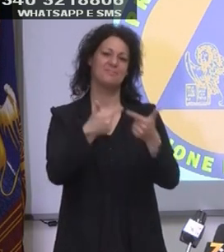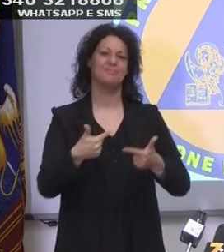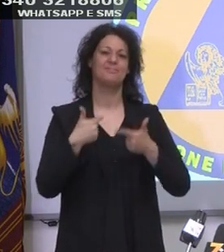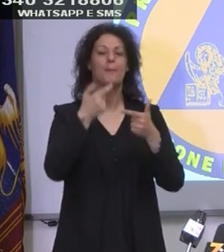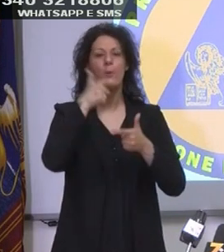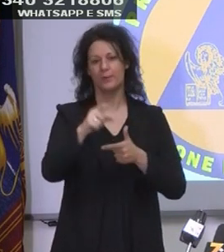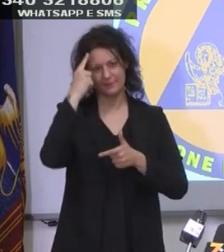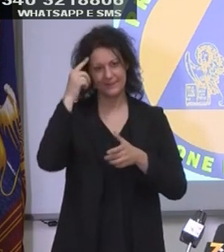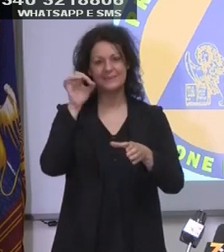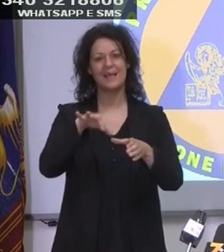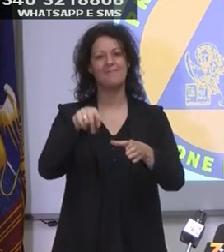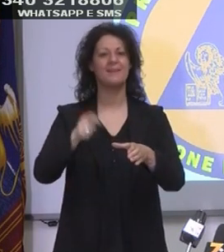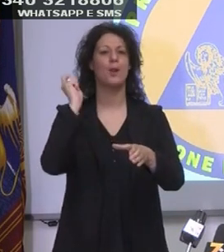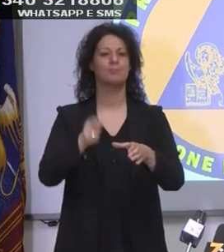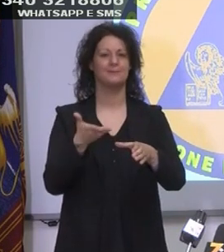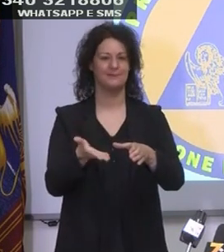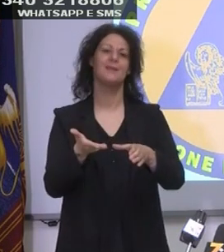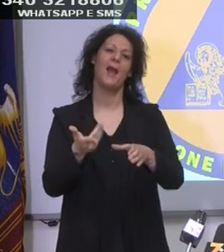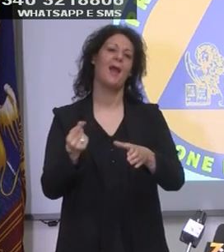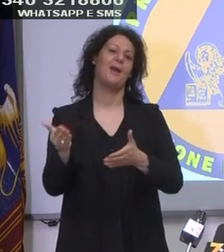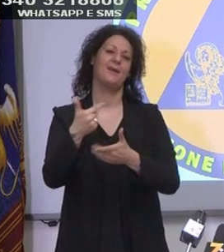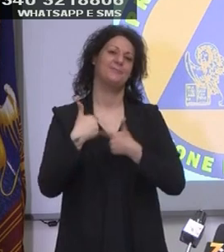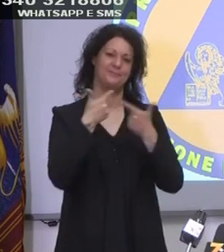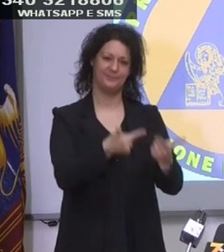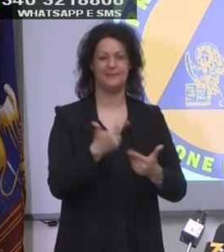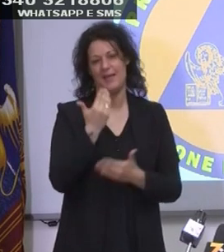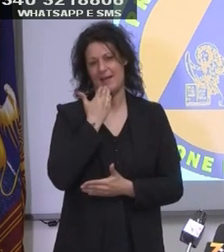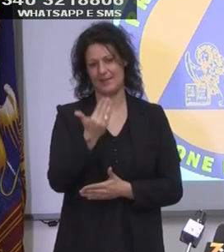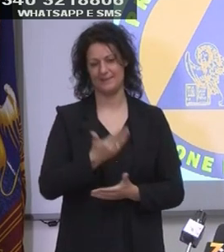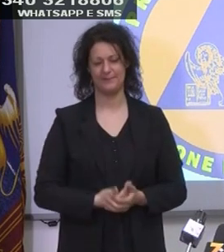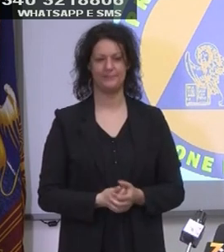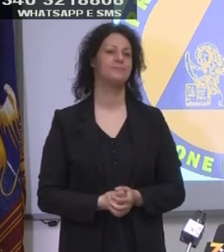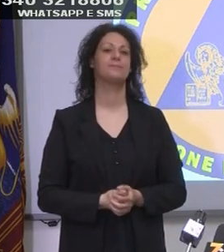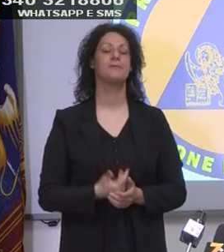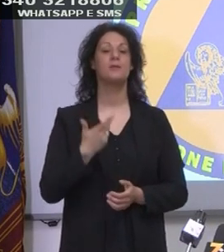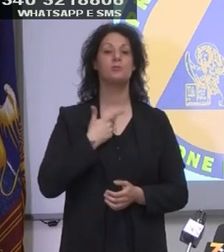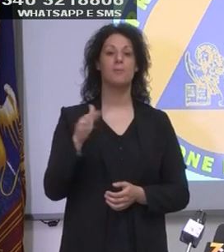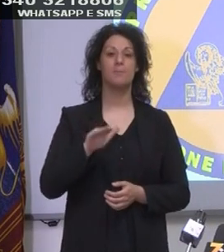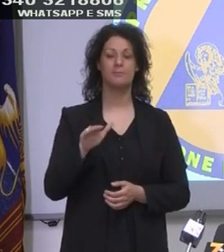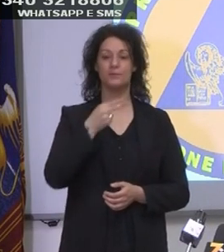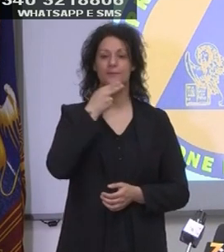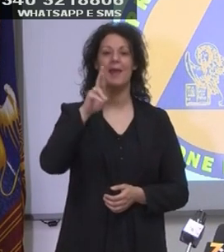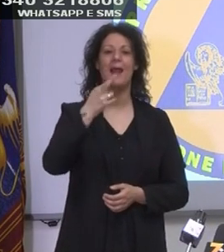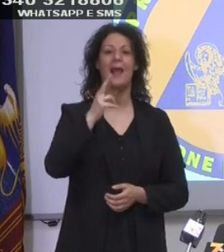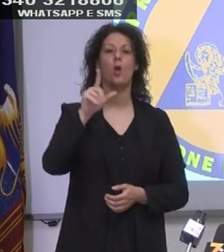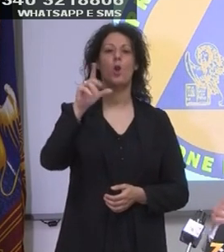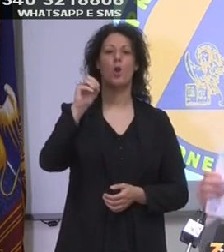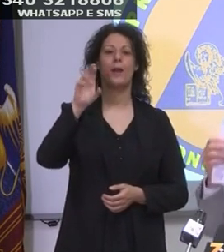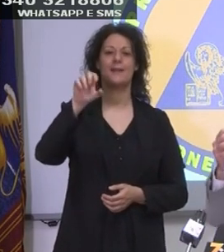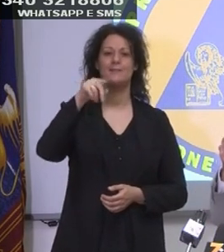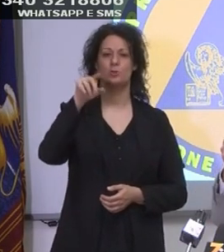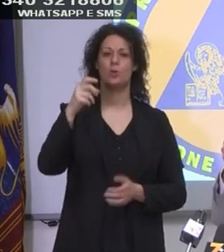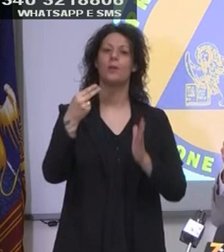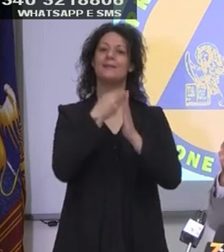rottura di salvadanaio, per cui bene, grazie. Poi c'è un bimbo che, Reboli Lorenzo, che ci manda un bel